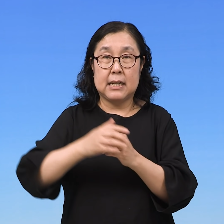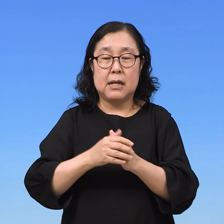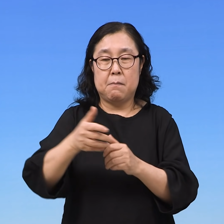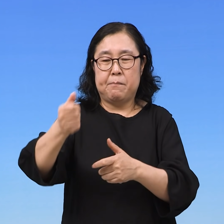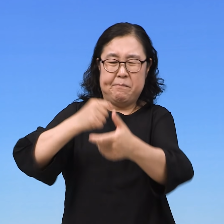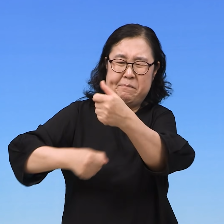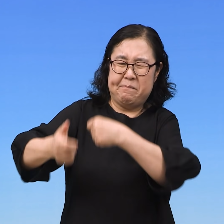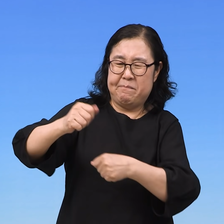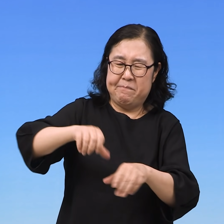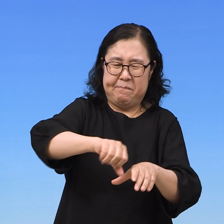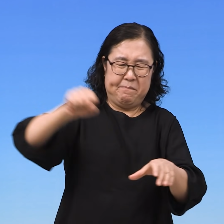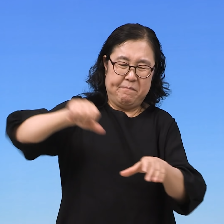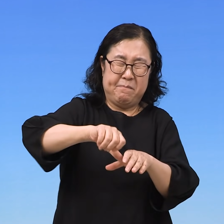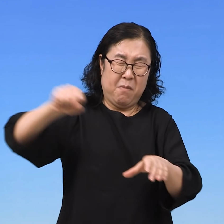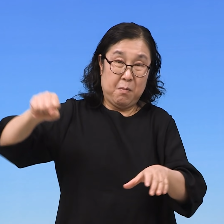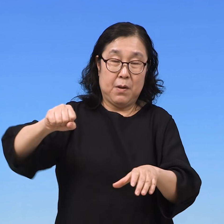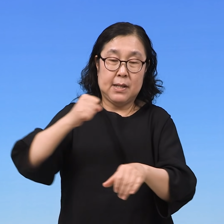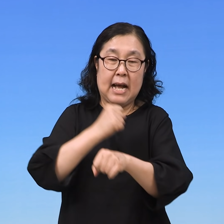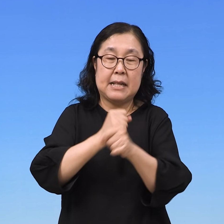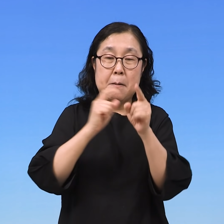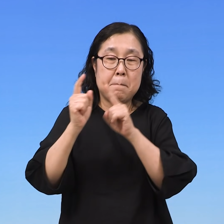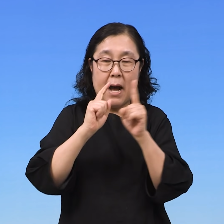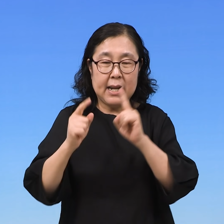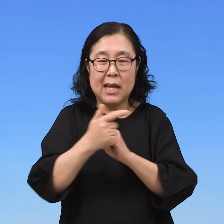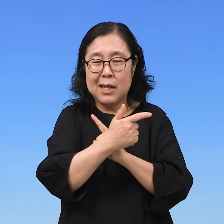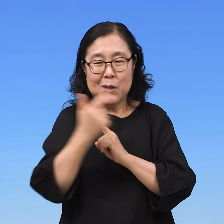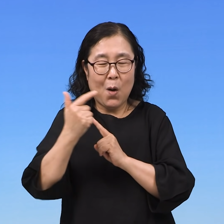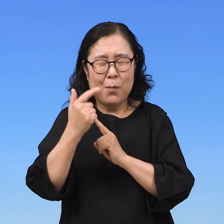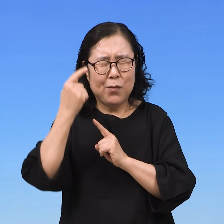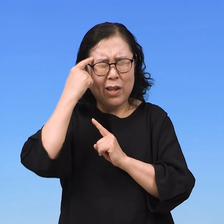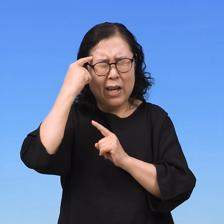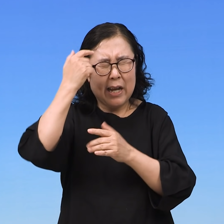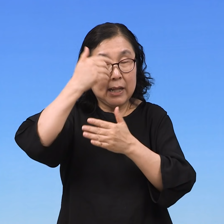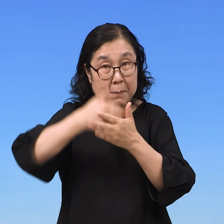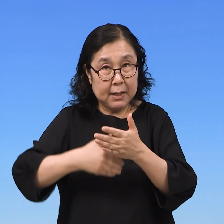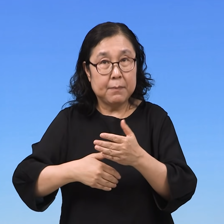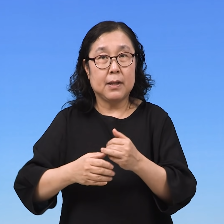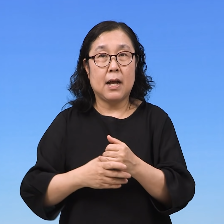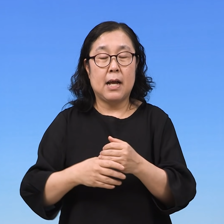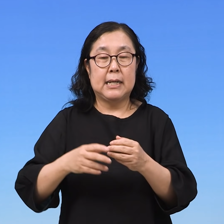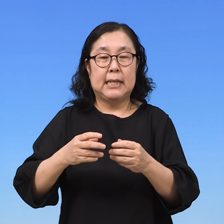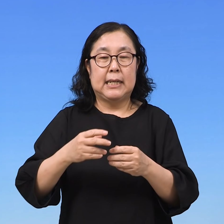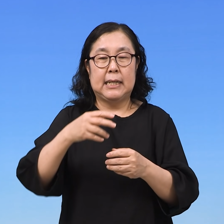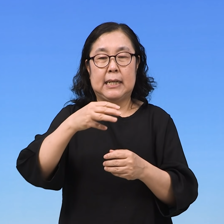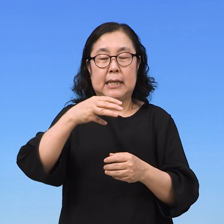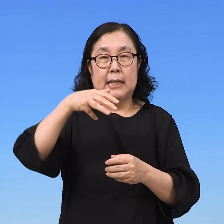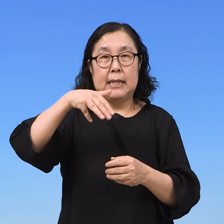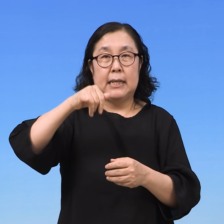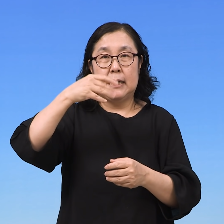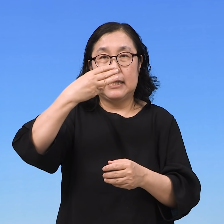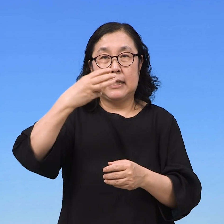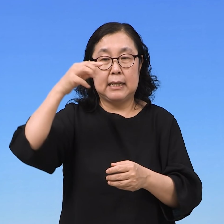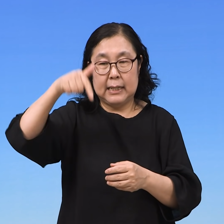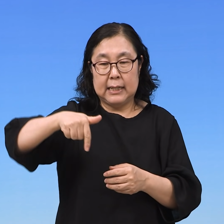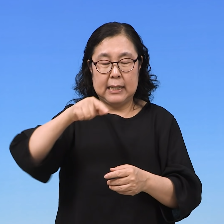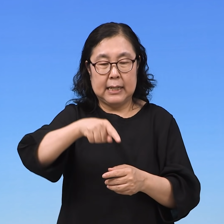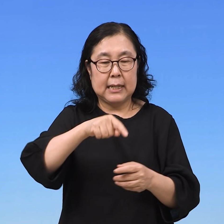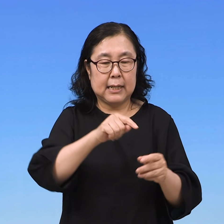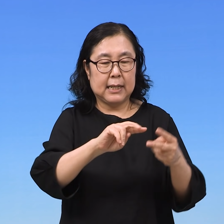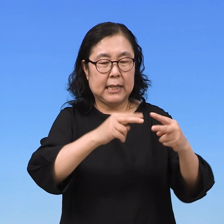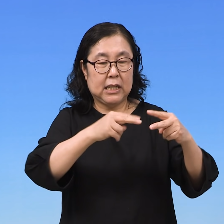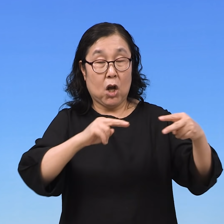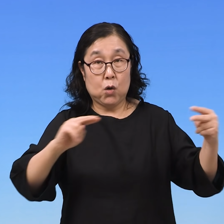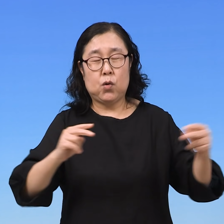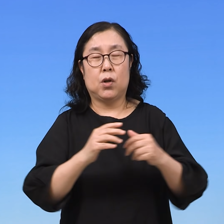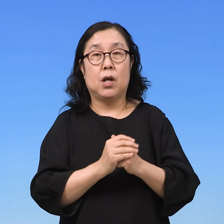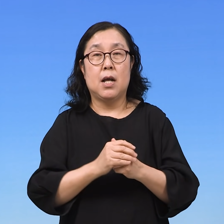고구마 농사하시는 분이 뽑으면서 하는 말이 너무 인상적이었습니다. 뭐라고 말하는가 하니까 그 칡넝쿨을 뽑으면서 하시는 말씀이,